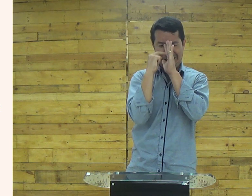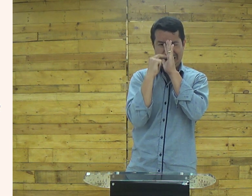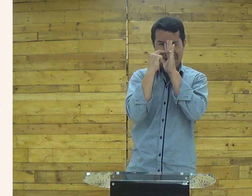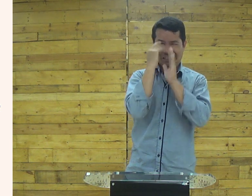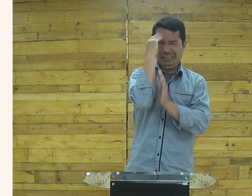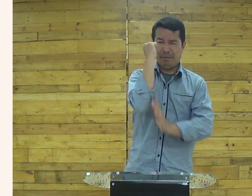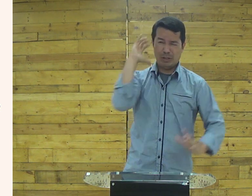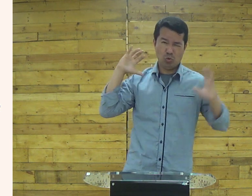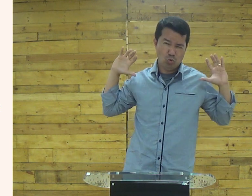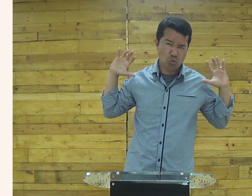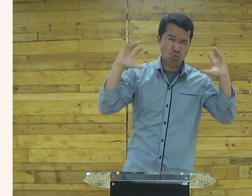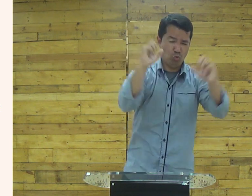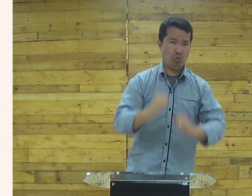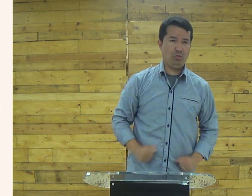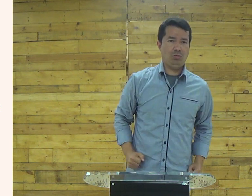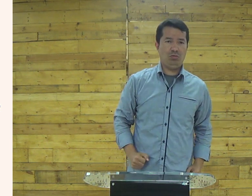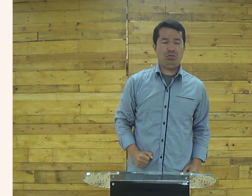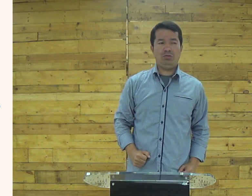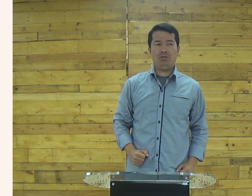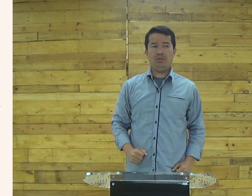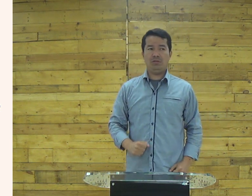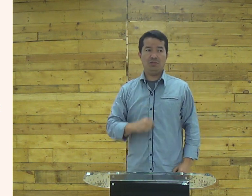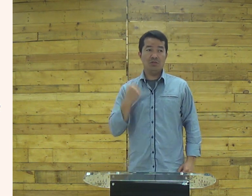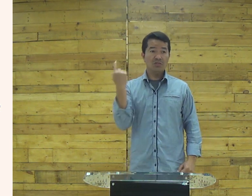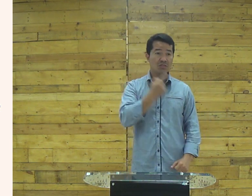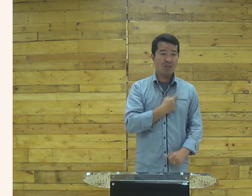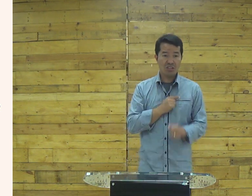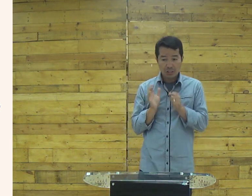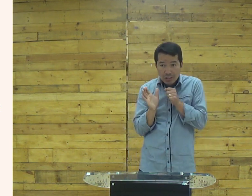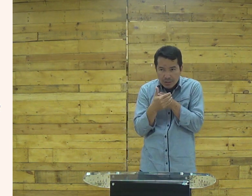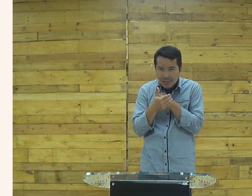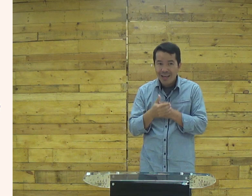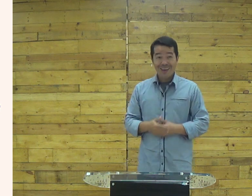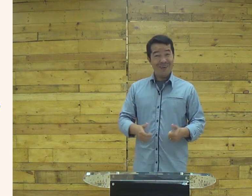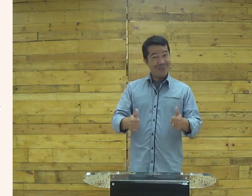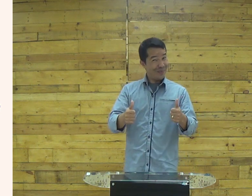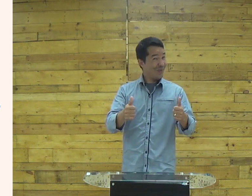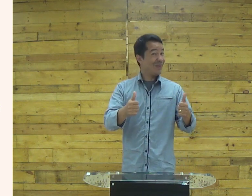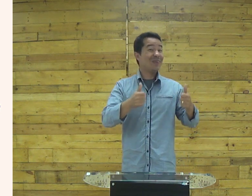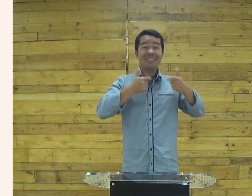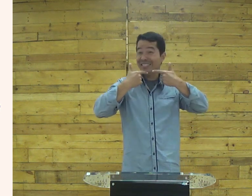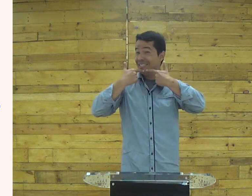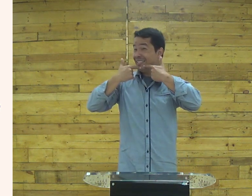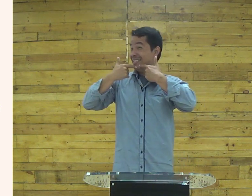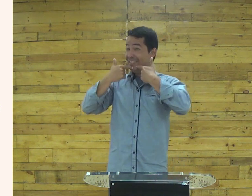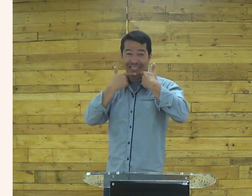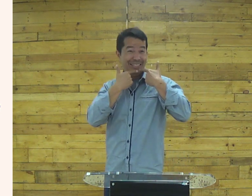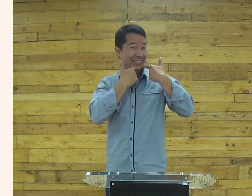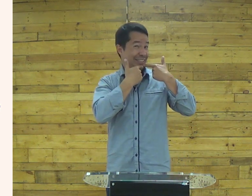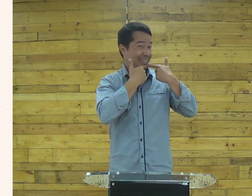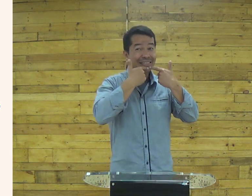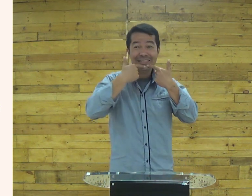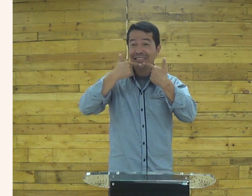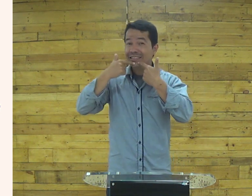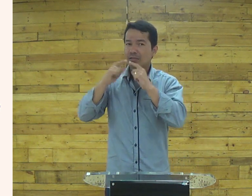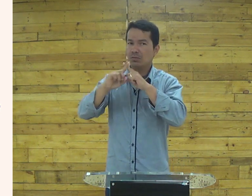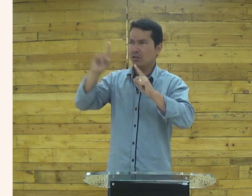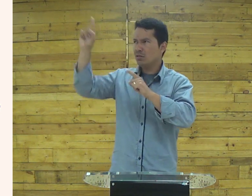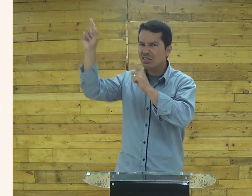em cada detalhezinho, sabe tudo. Nós podemos esconder, colocar um sorriso no